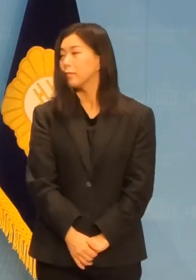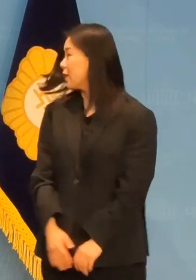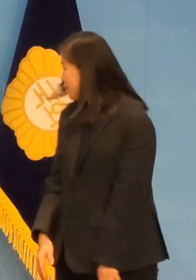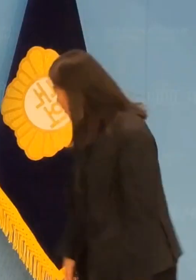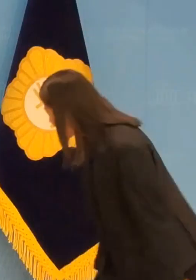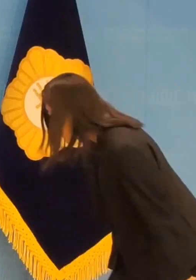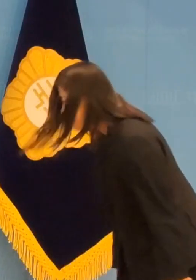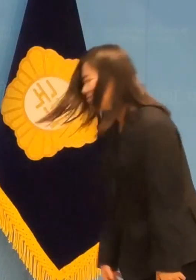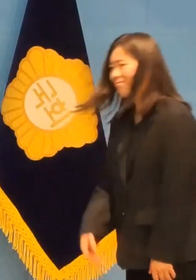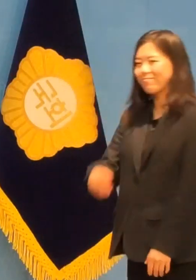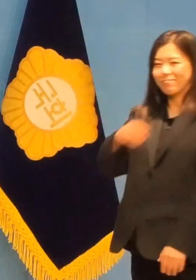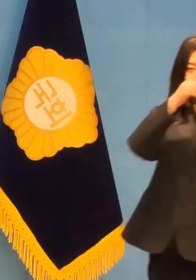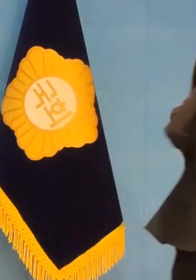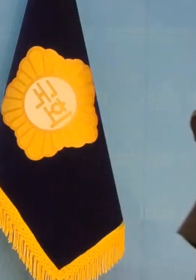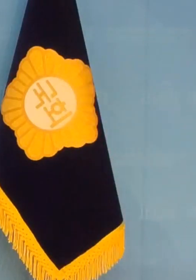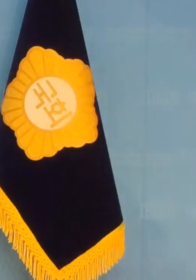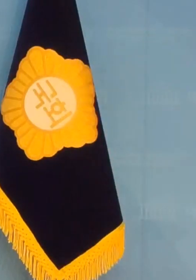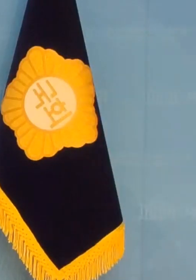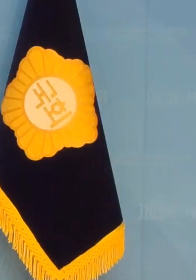수고하셨습니다.